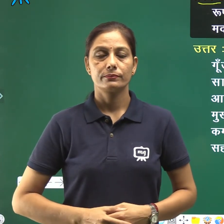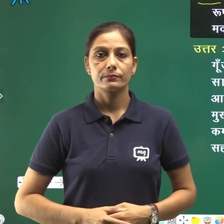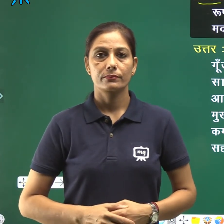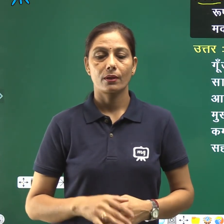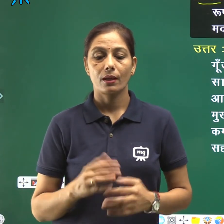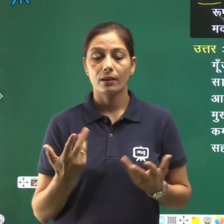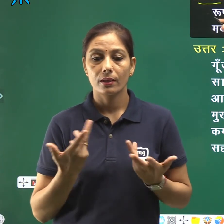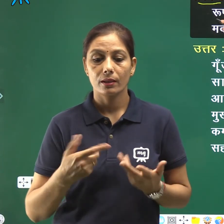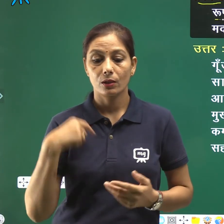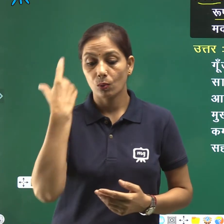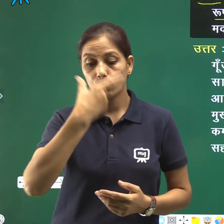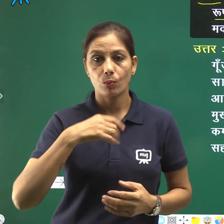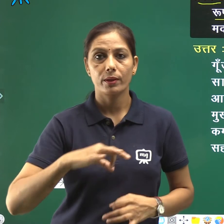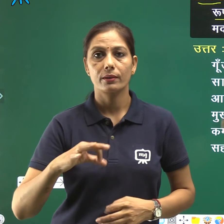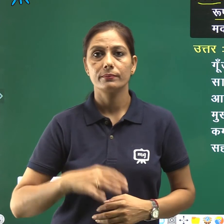किन किन रूपों में